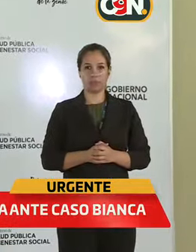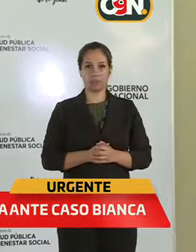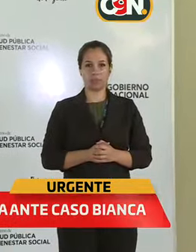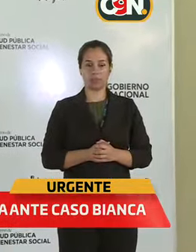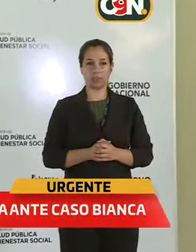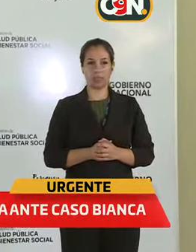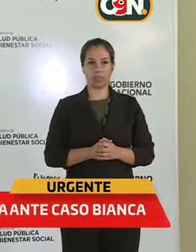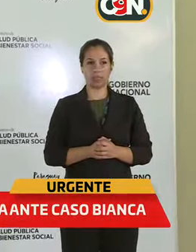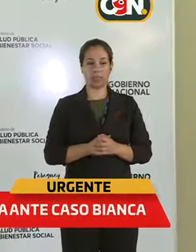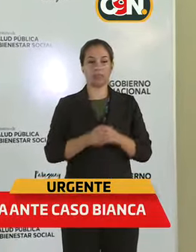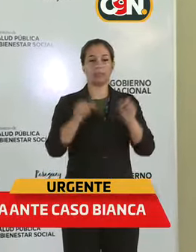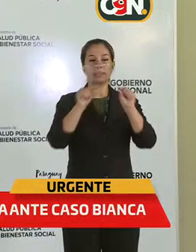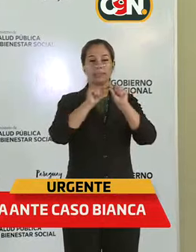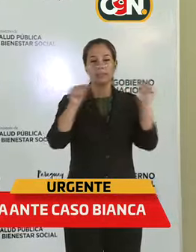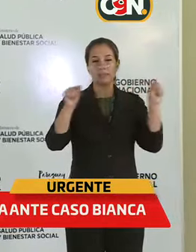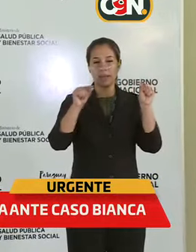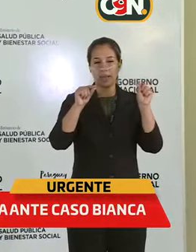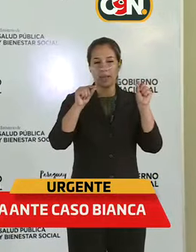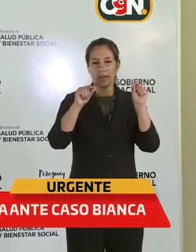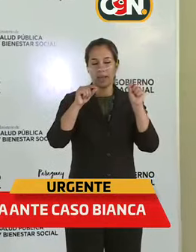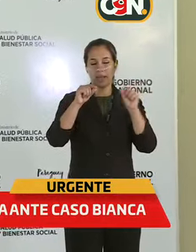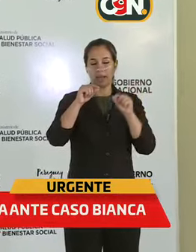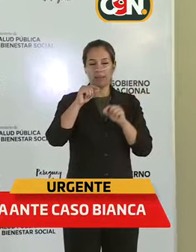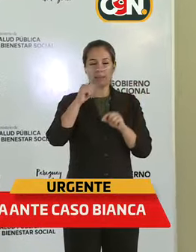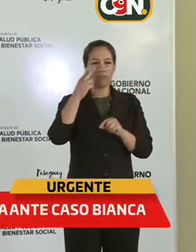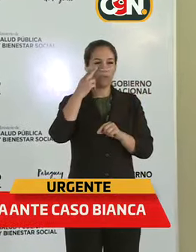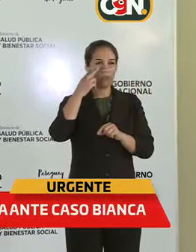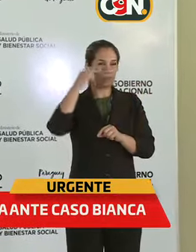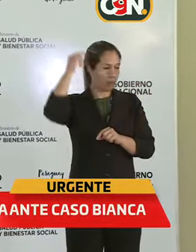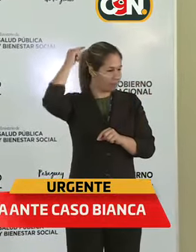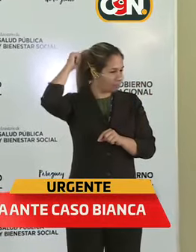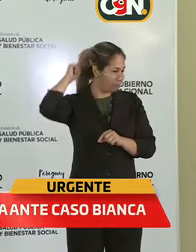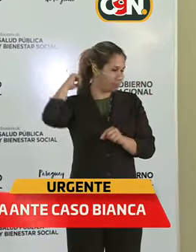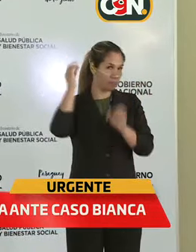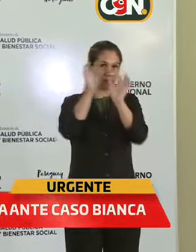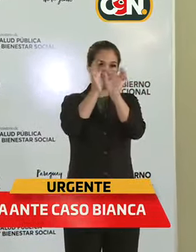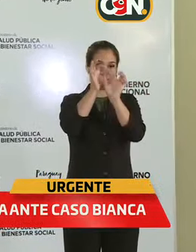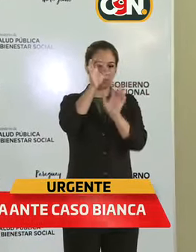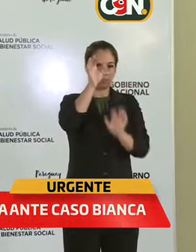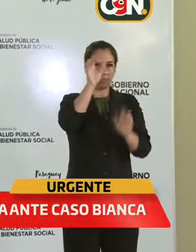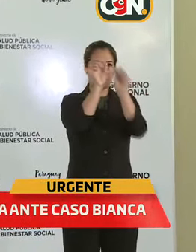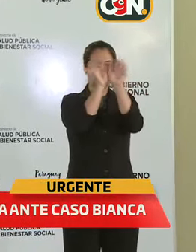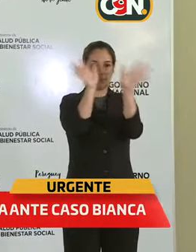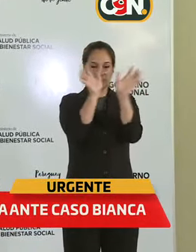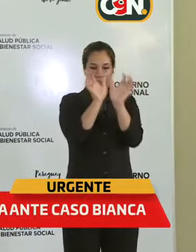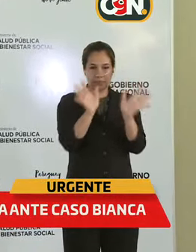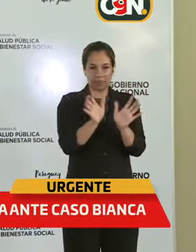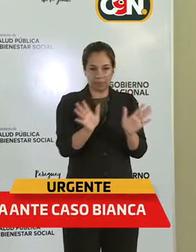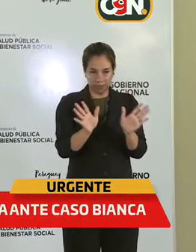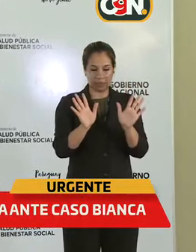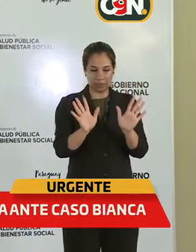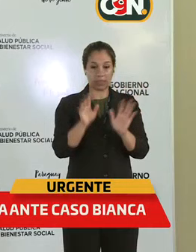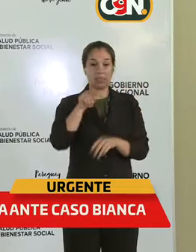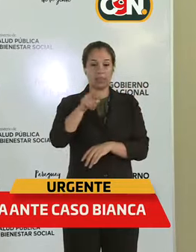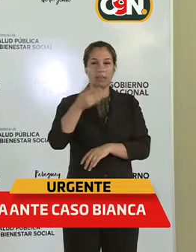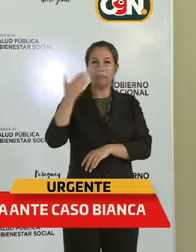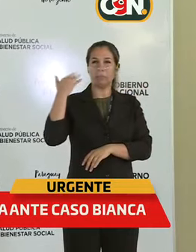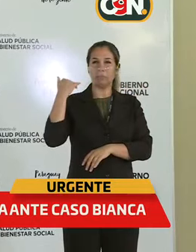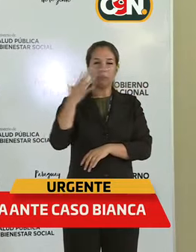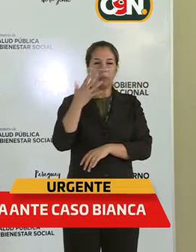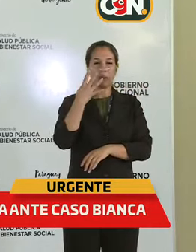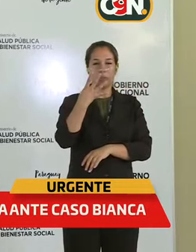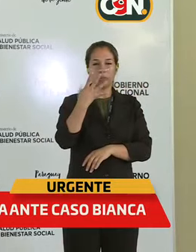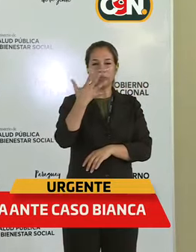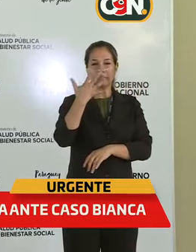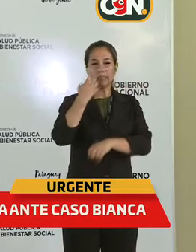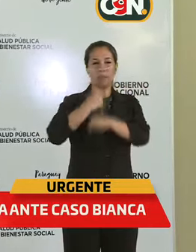La atrofia muscular espinal es una enfermedad que hasta hace pocos años, no más de 4 o 5,